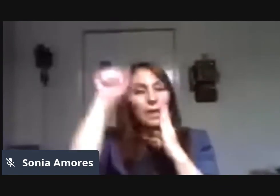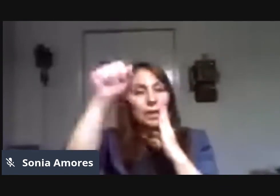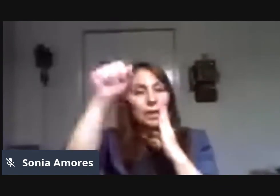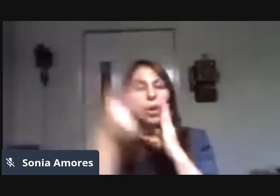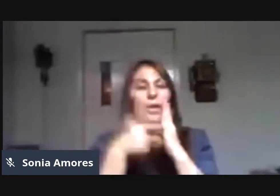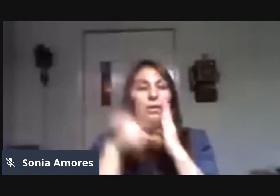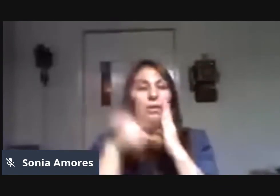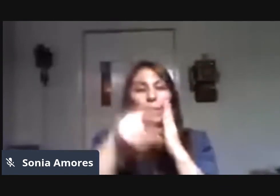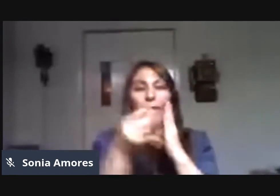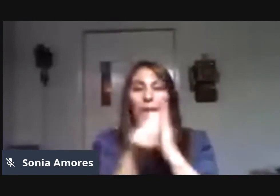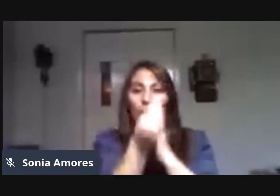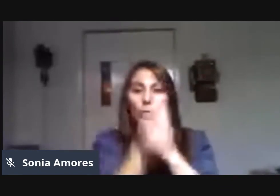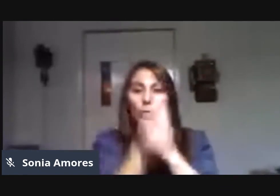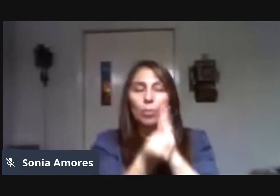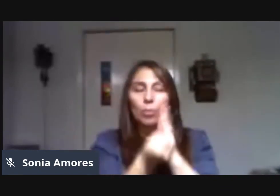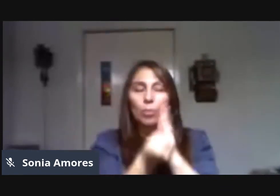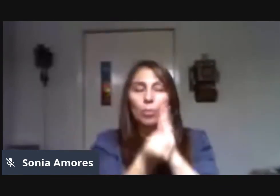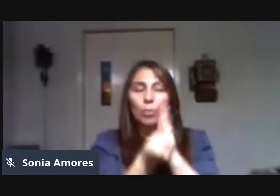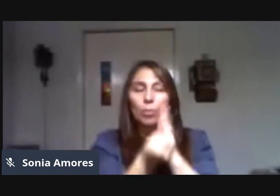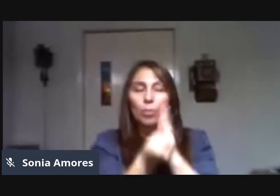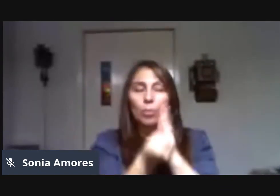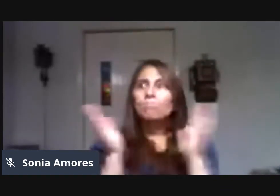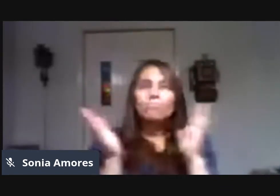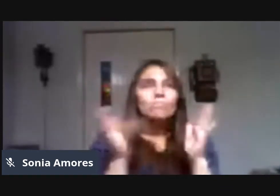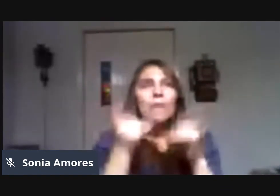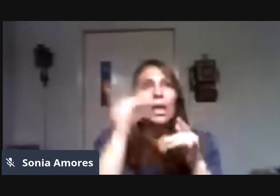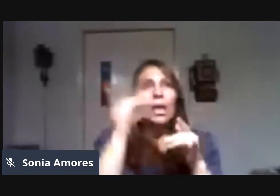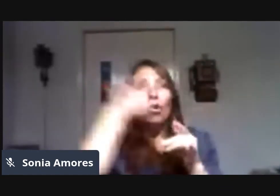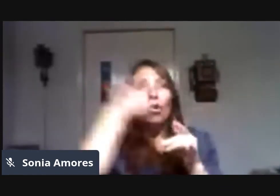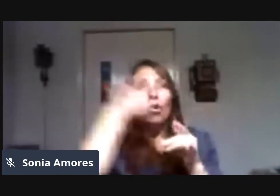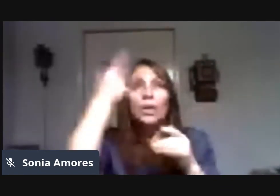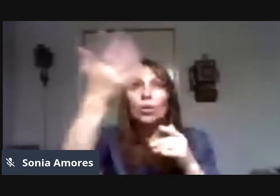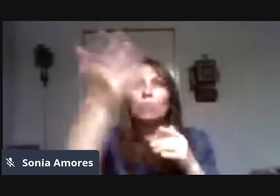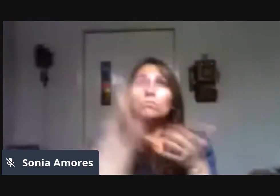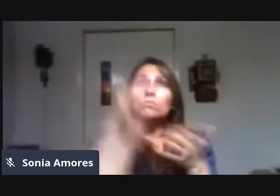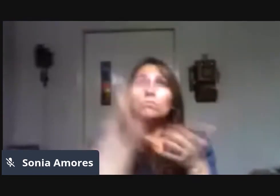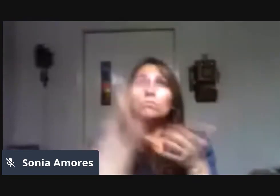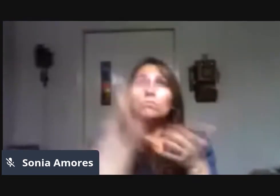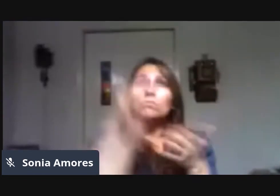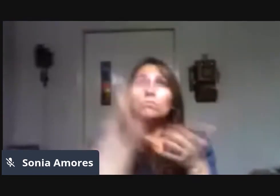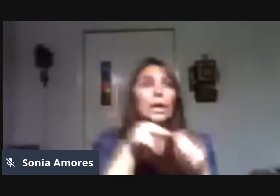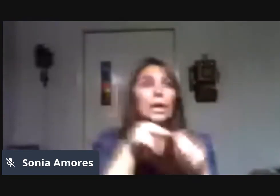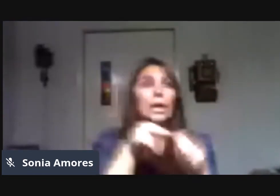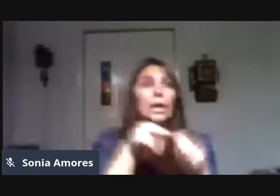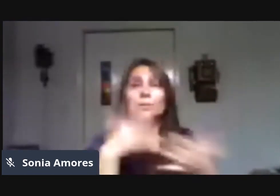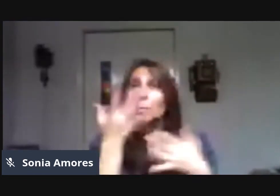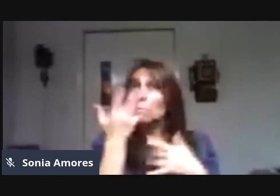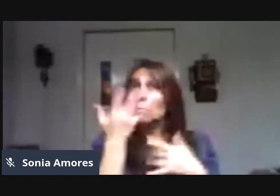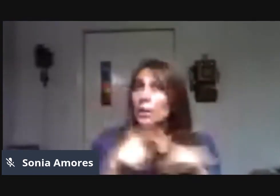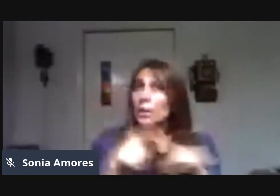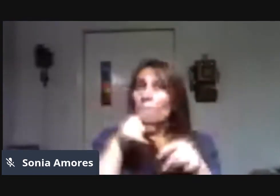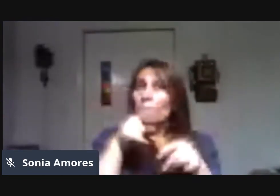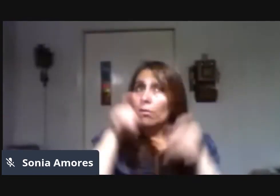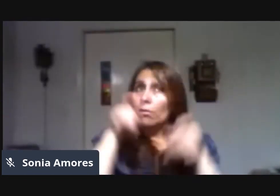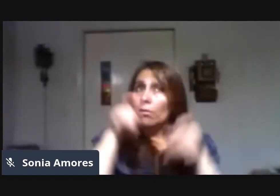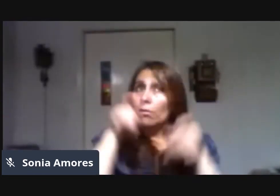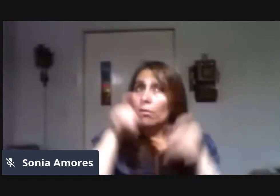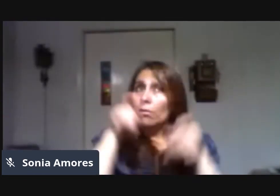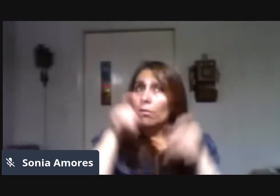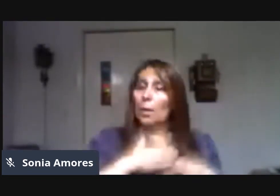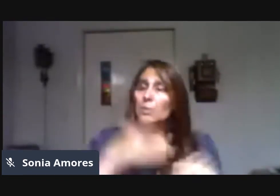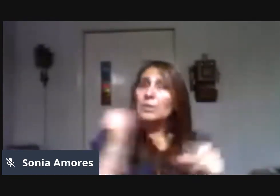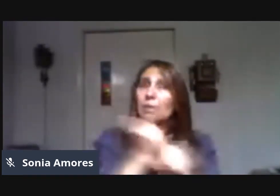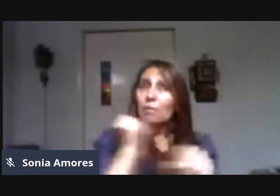distantes y expectantes, esperando que el gobierno nacional resuelva la crisis siempre y cuando garanticen su trabajo y sus